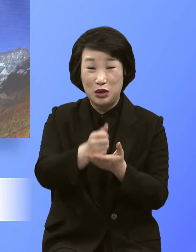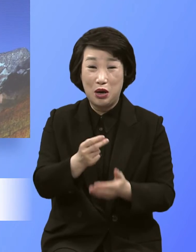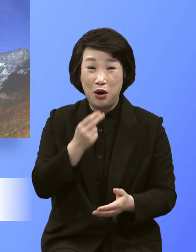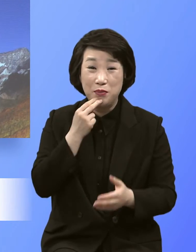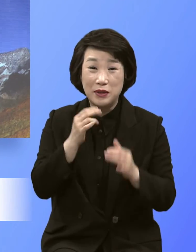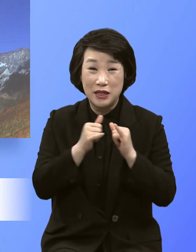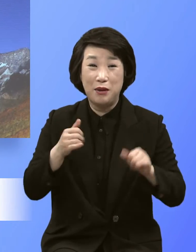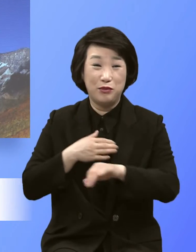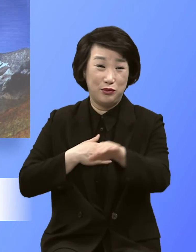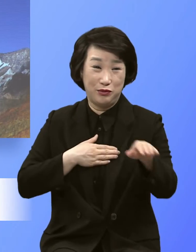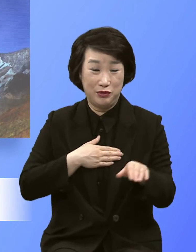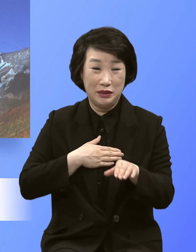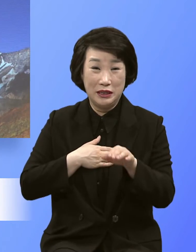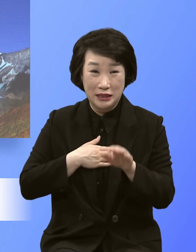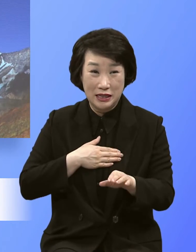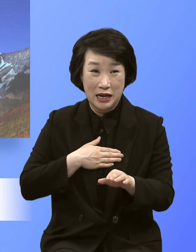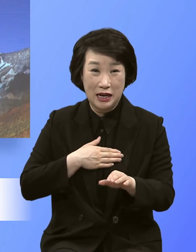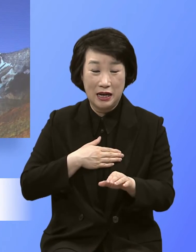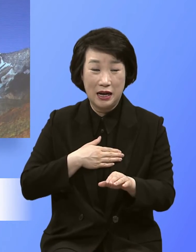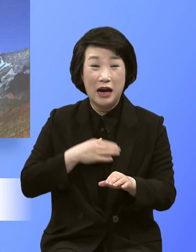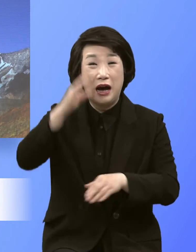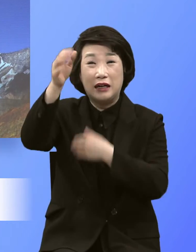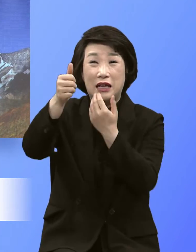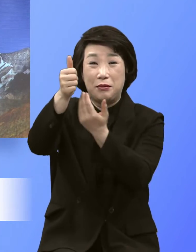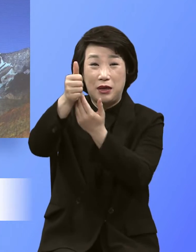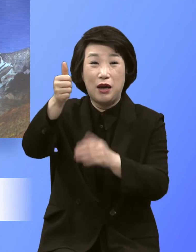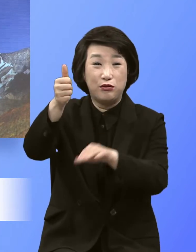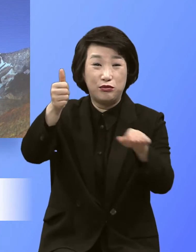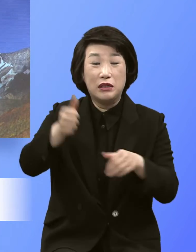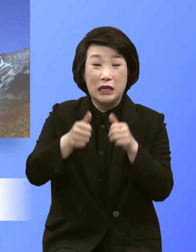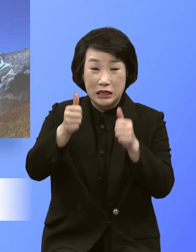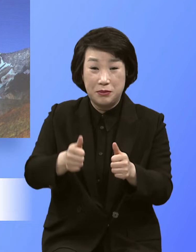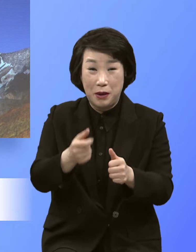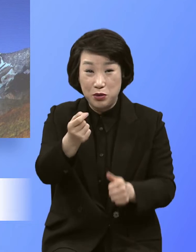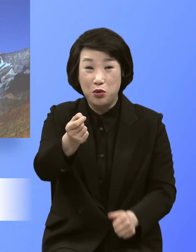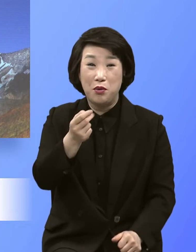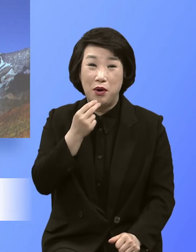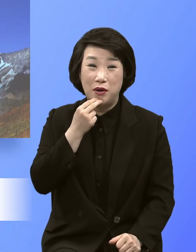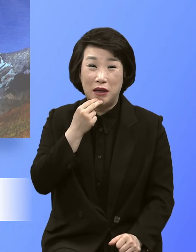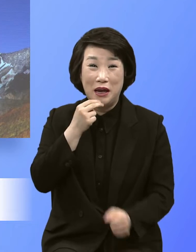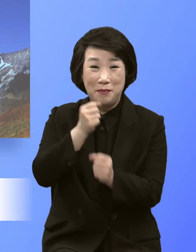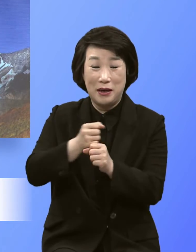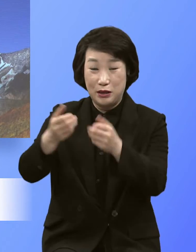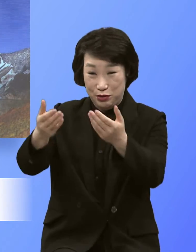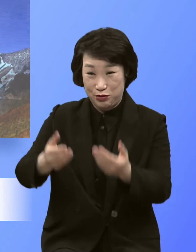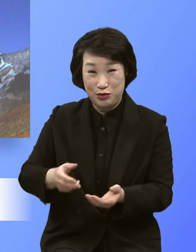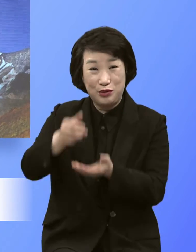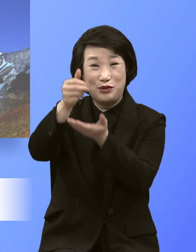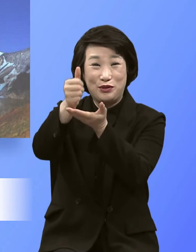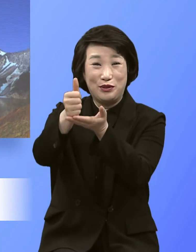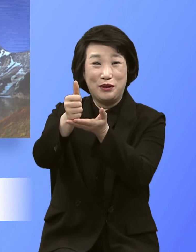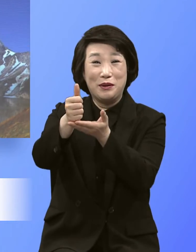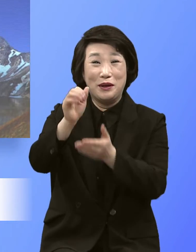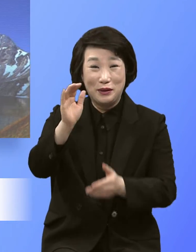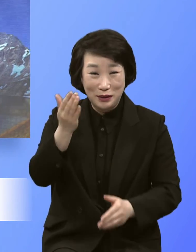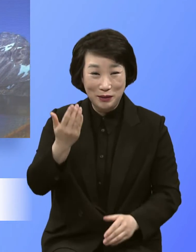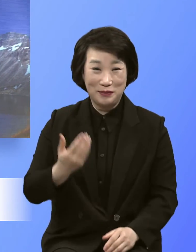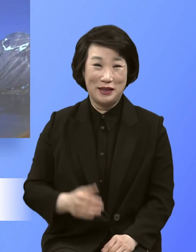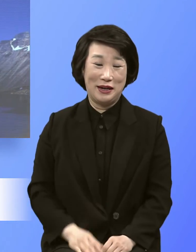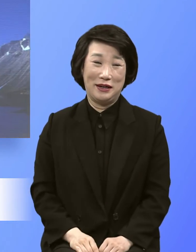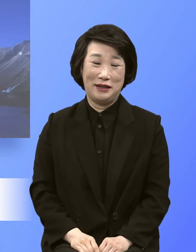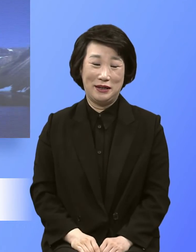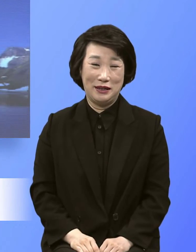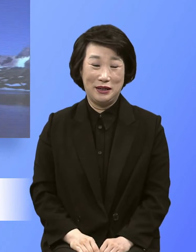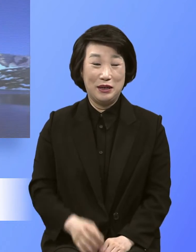자로 만들어서 하나님 앞에 심판의 여지가 없이 만들어주시는 분이라 이